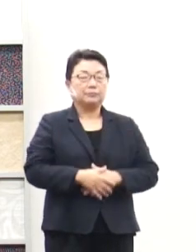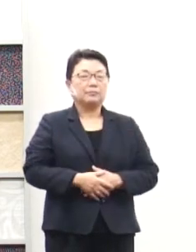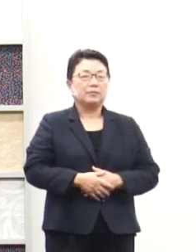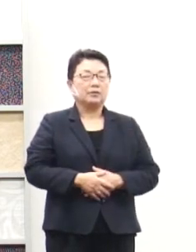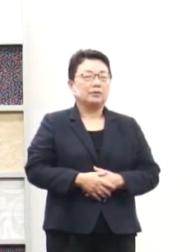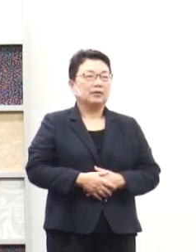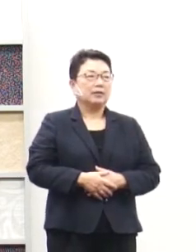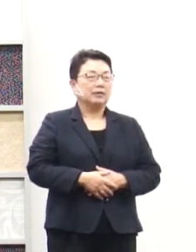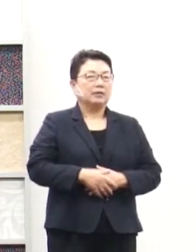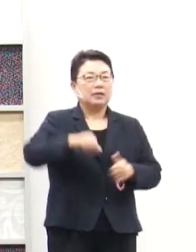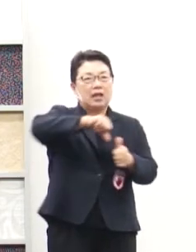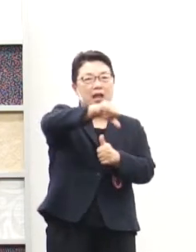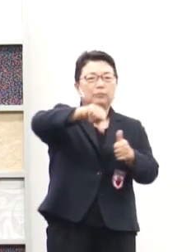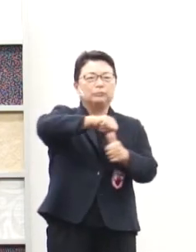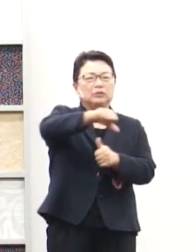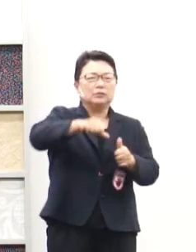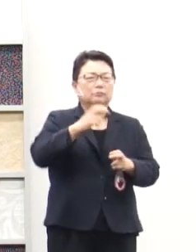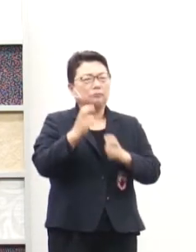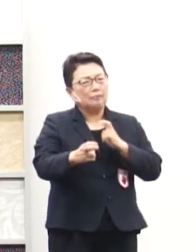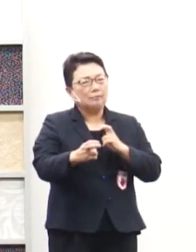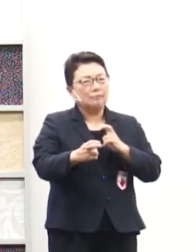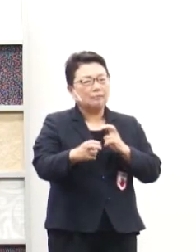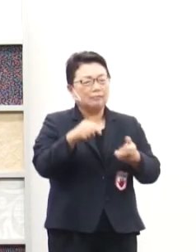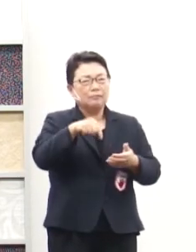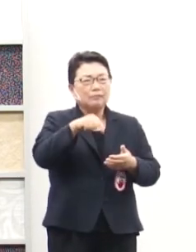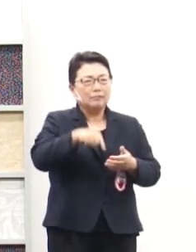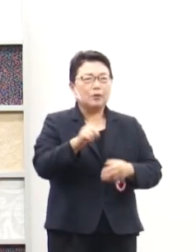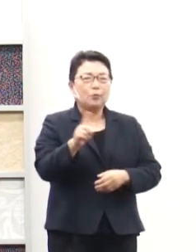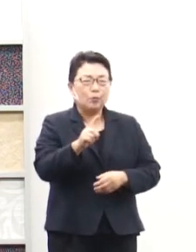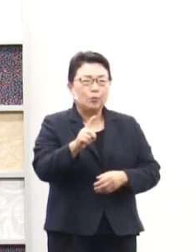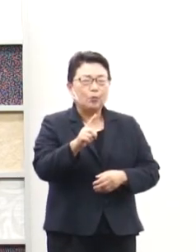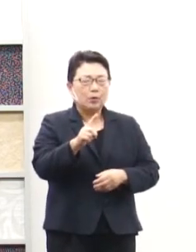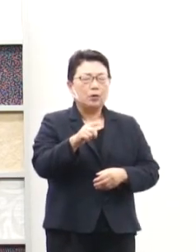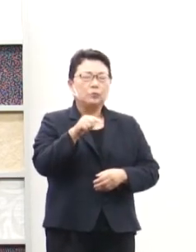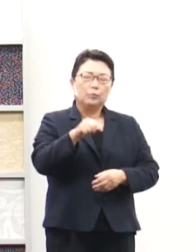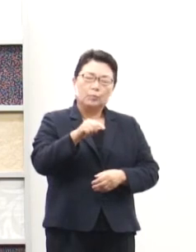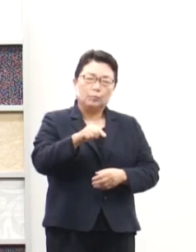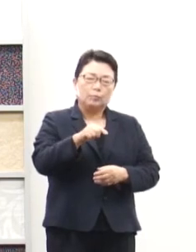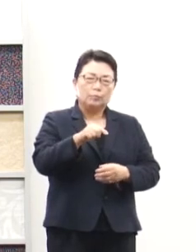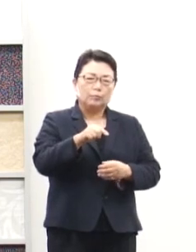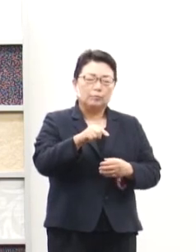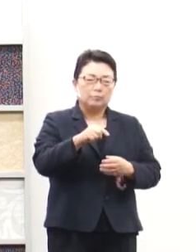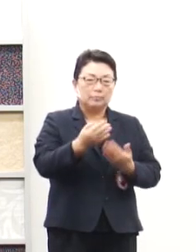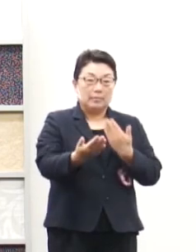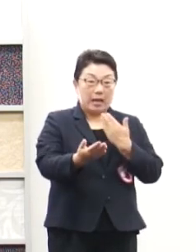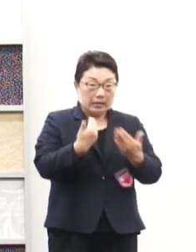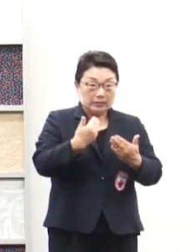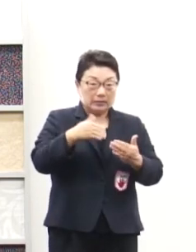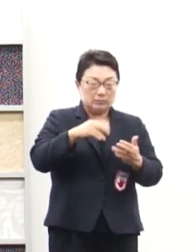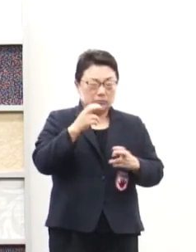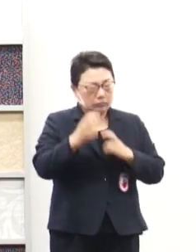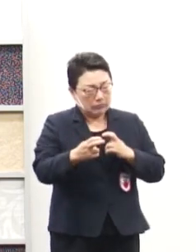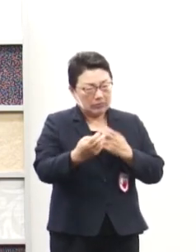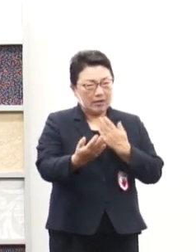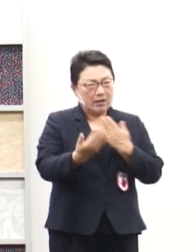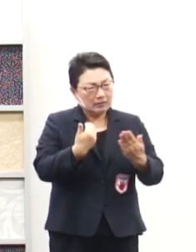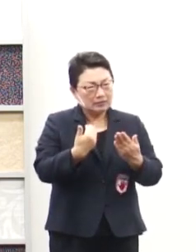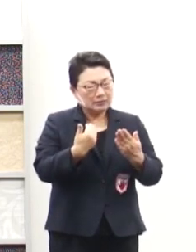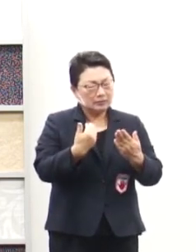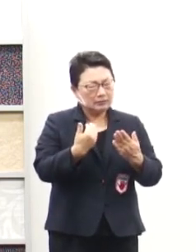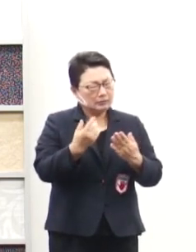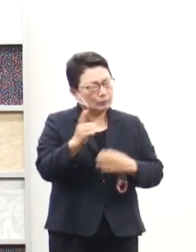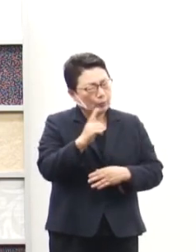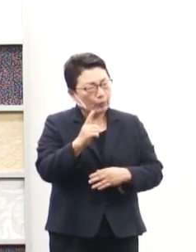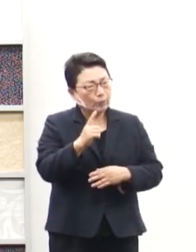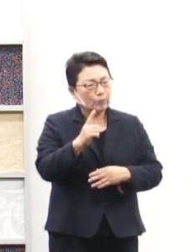まずはそのアプリの不具合があったかどうか、明確な不具合があったかどうかについてはですね、それ